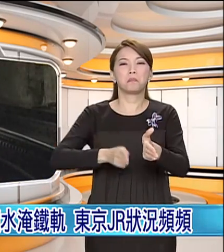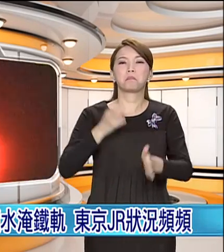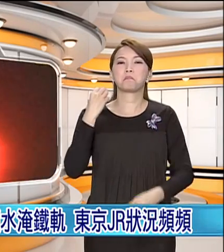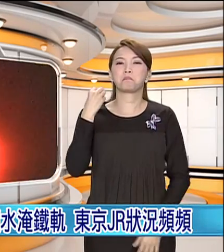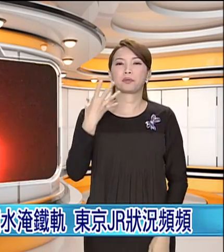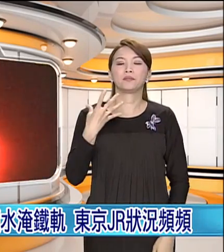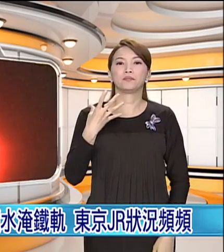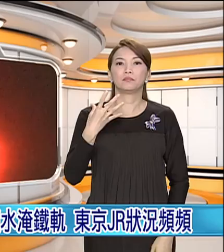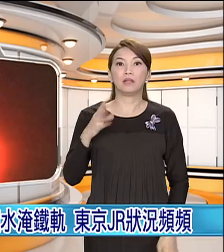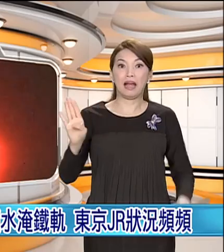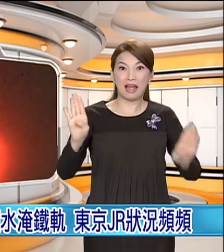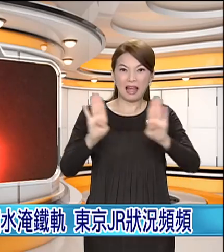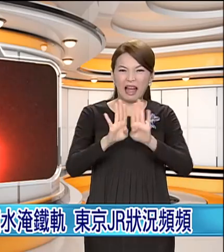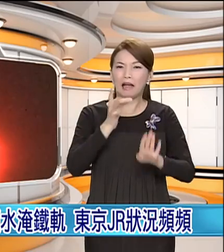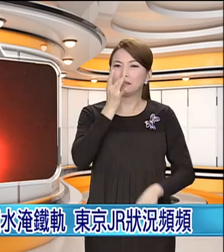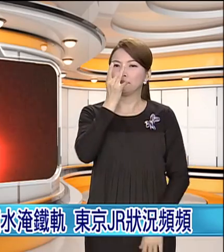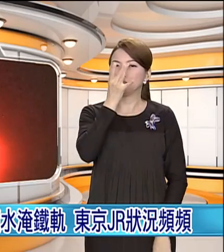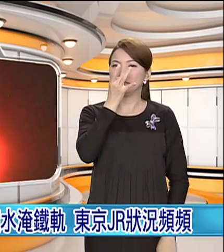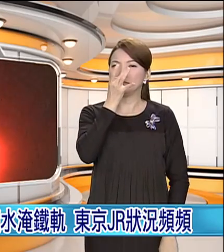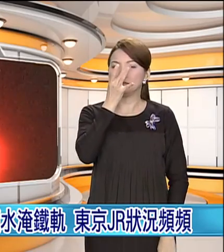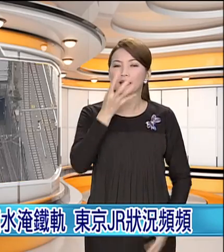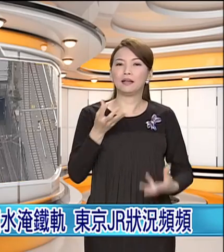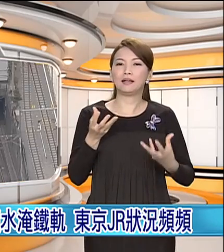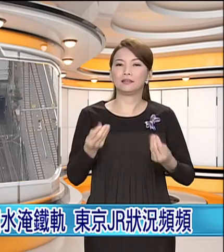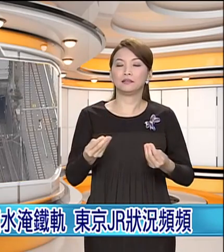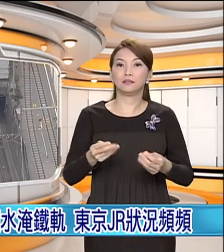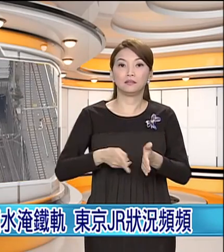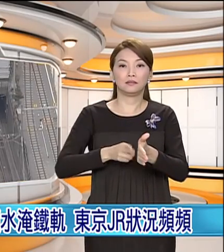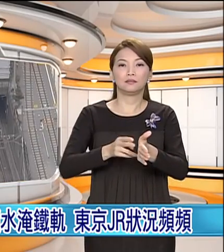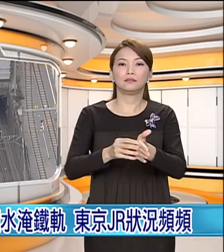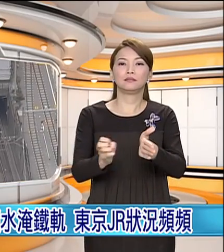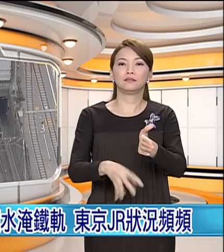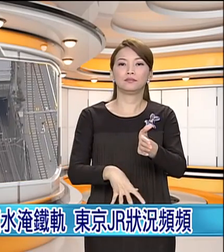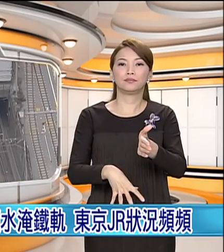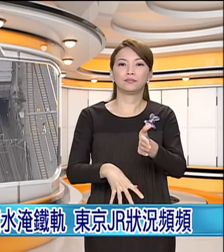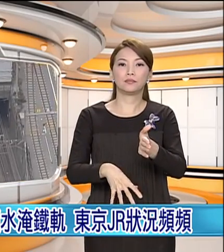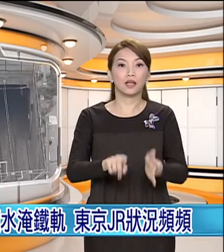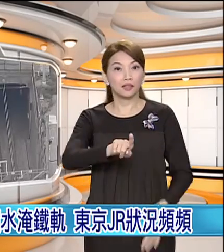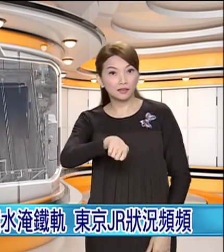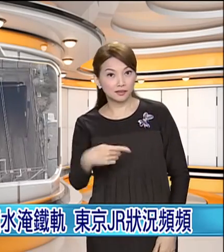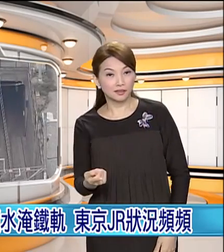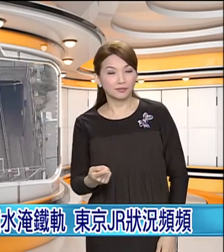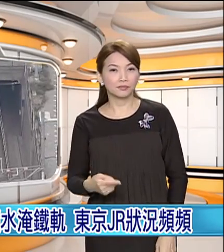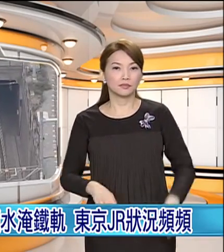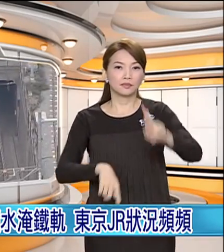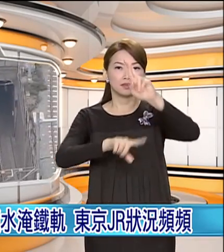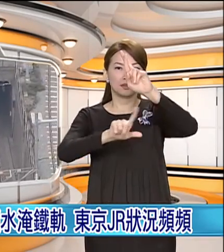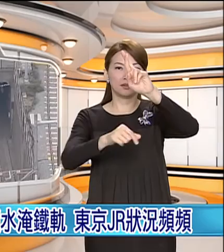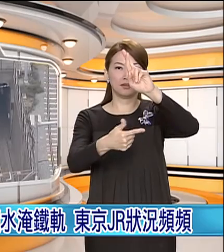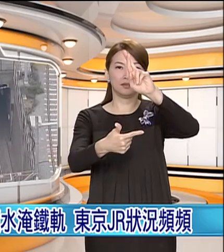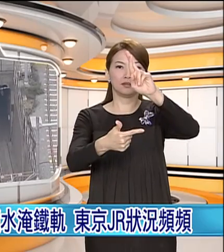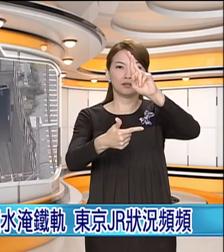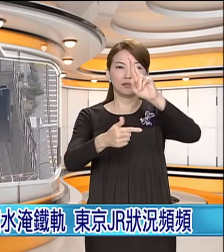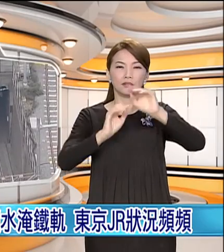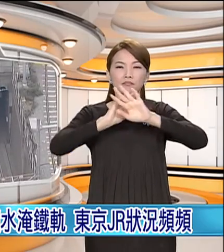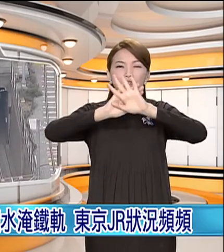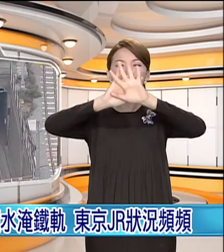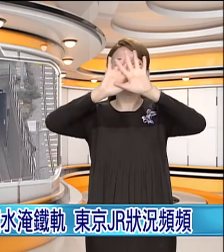新车出了问题，无法正式上路，而接着六号的凌晨，横须贺